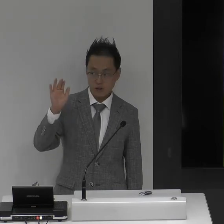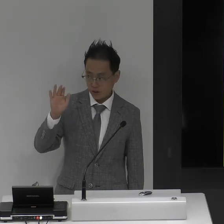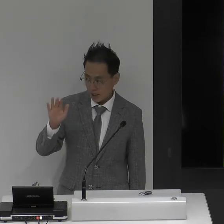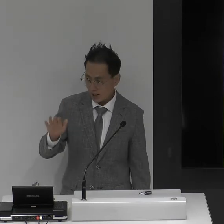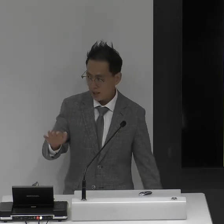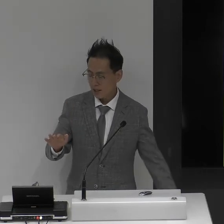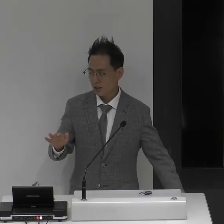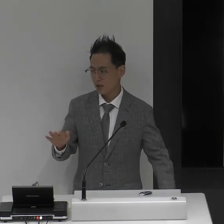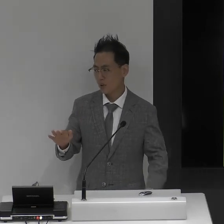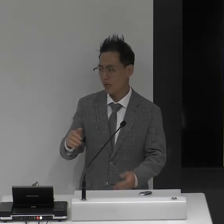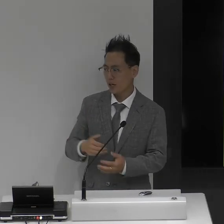그러나 넘길까요?